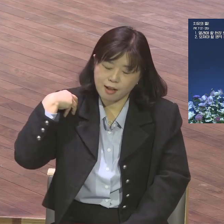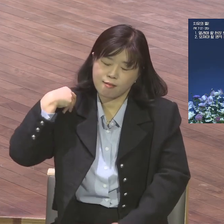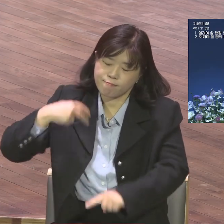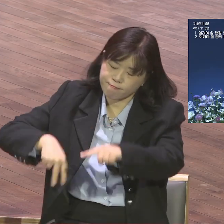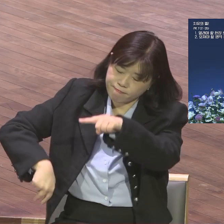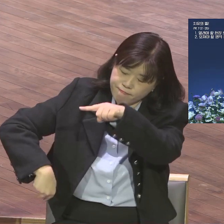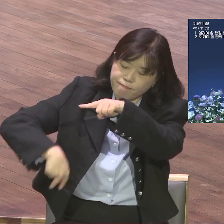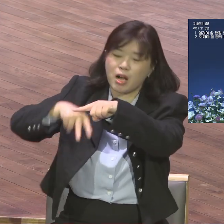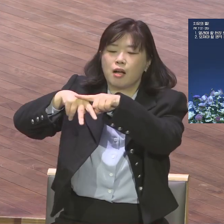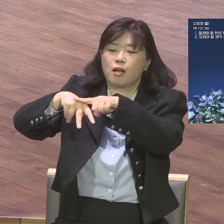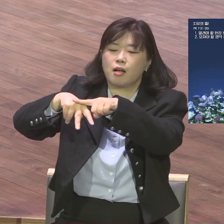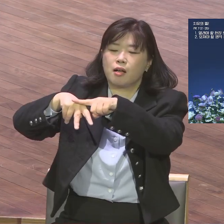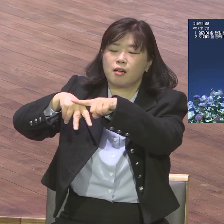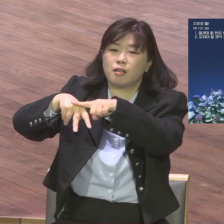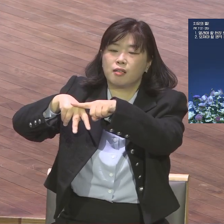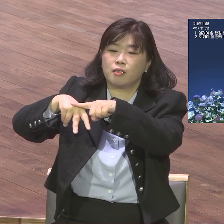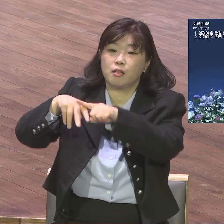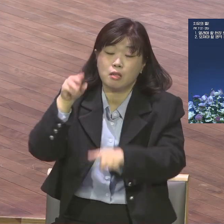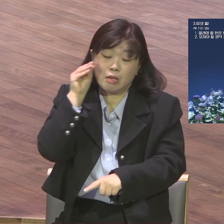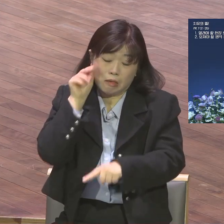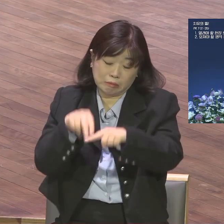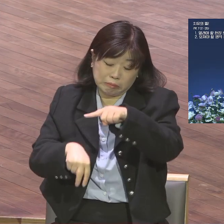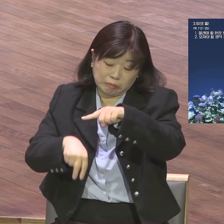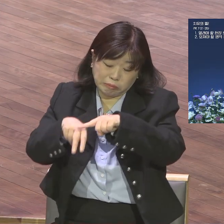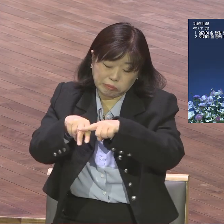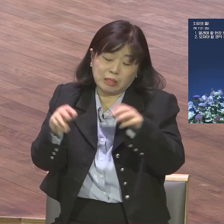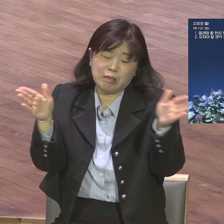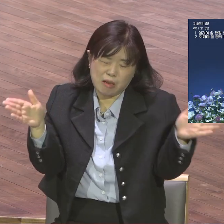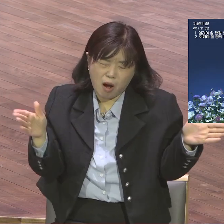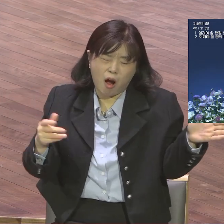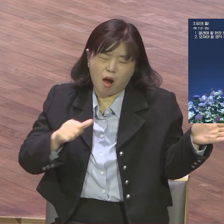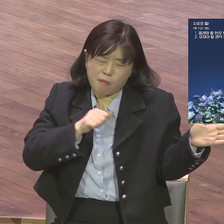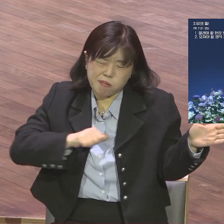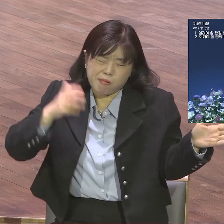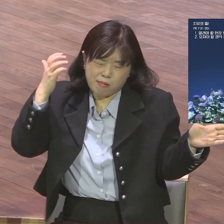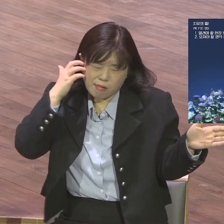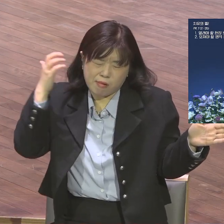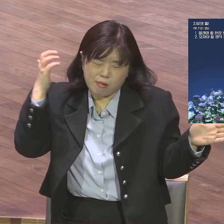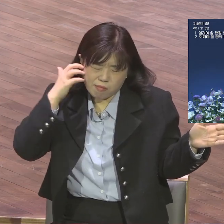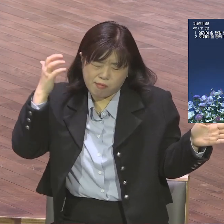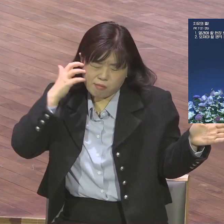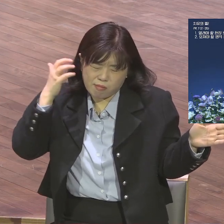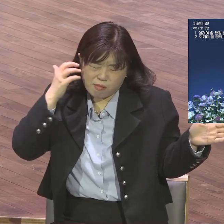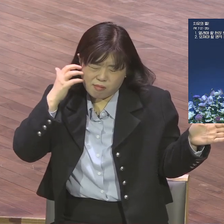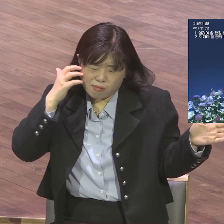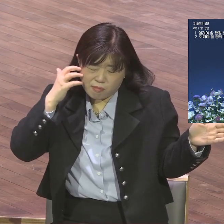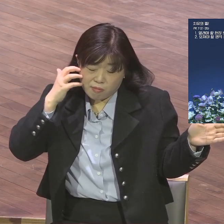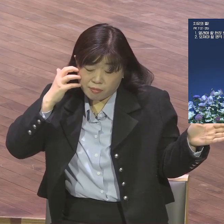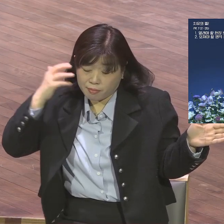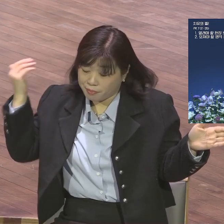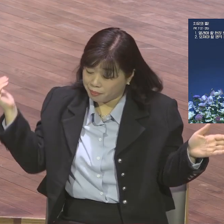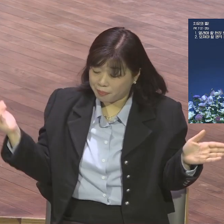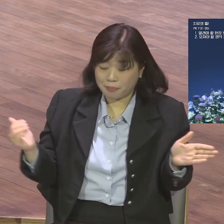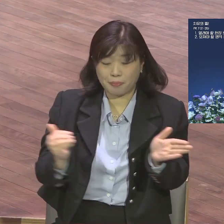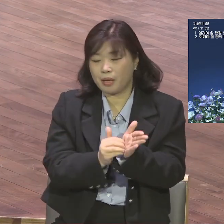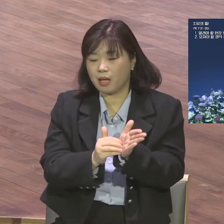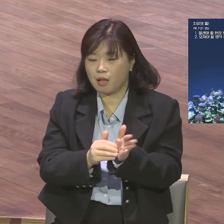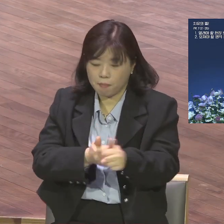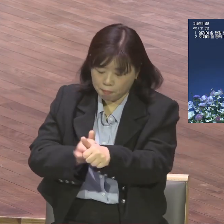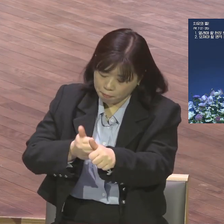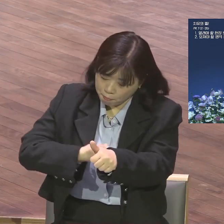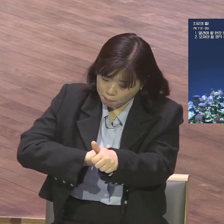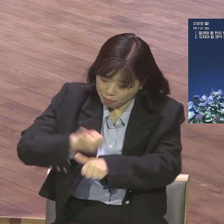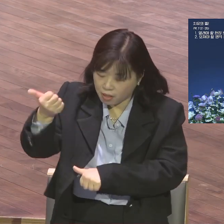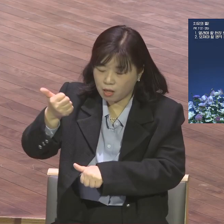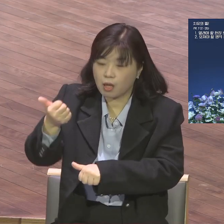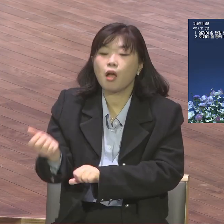우리가 하나님의 긍휼하심을 받고 그때그때 돕는 은혜를 받기 위하여 담대히 은혜의 보좌 앞에 나아갈